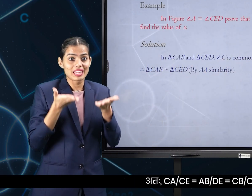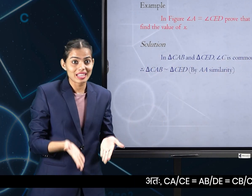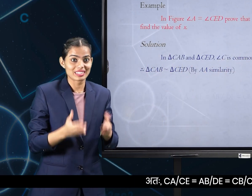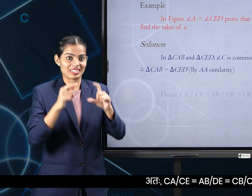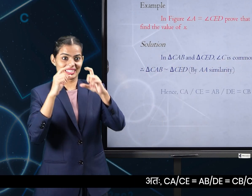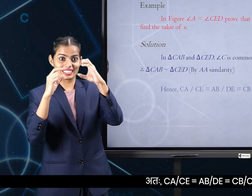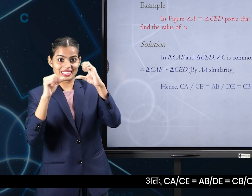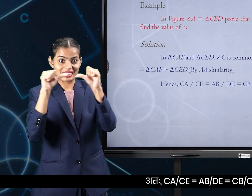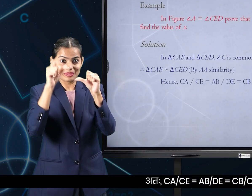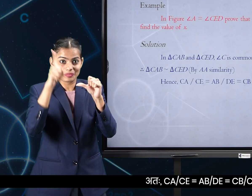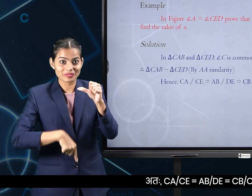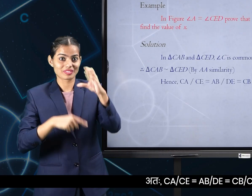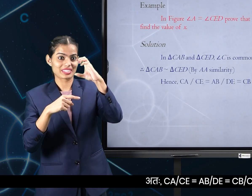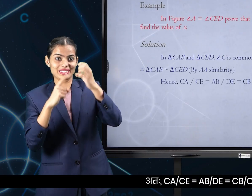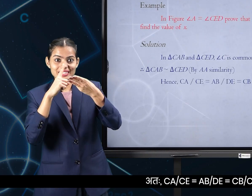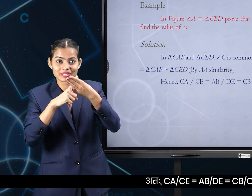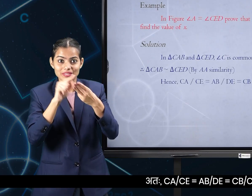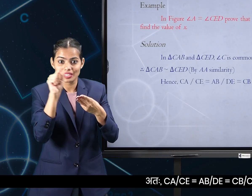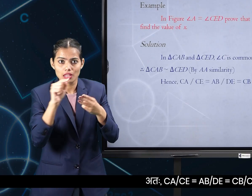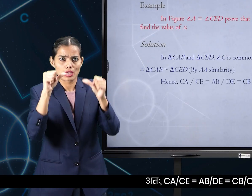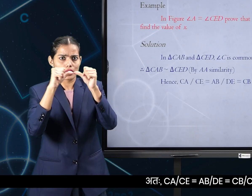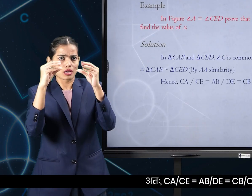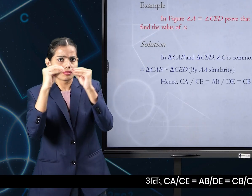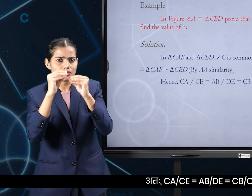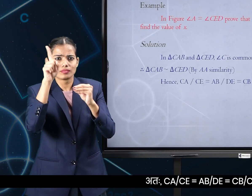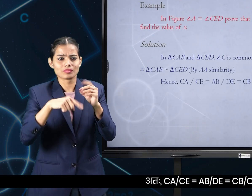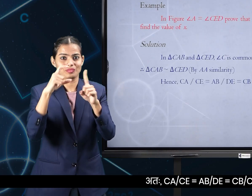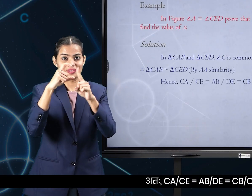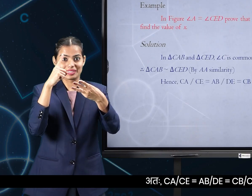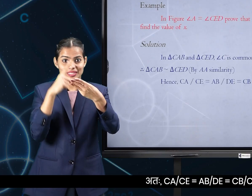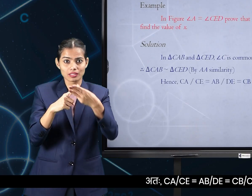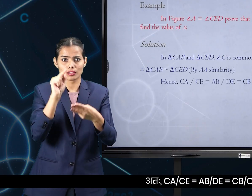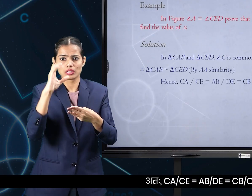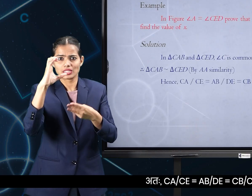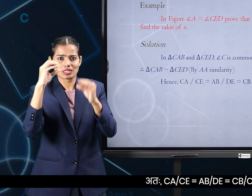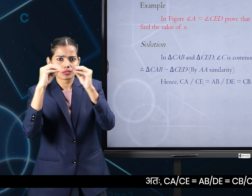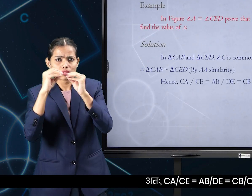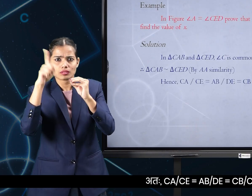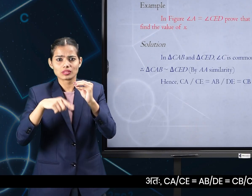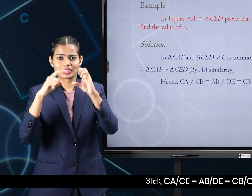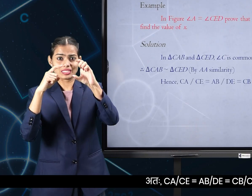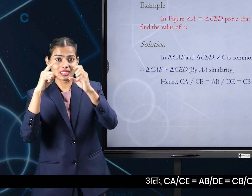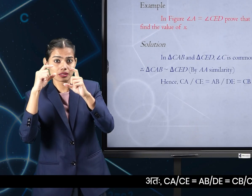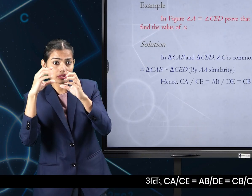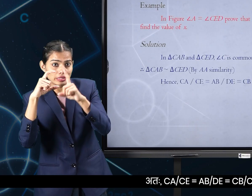अतः CA by CE is equal AB by DE is equal CB by CD.